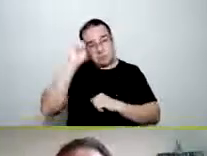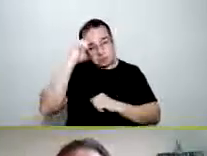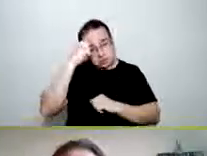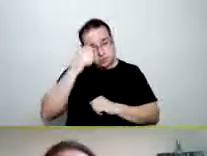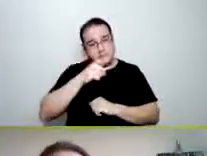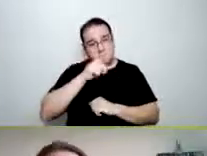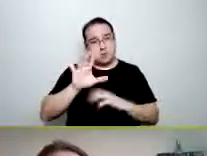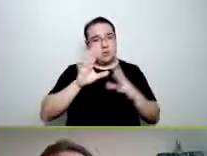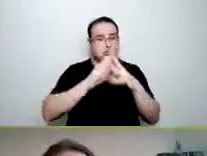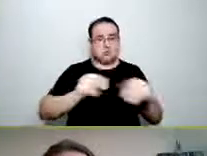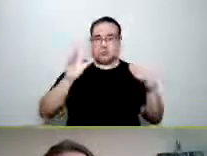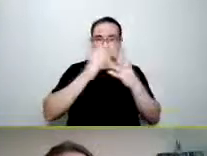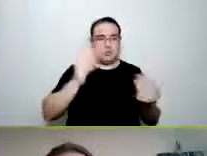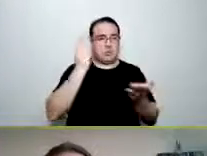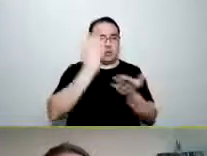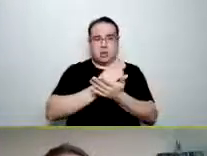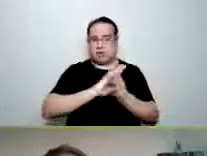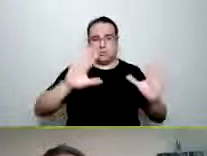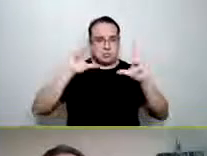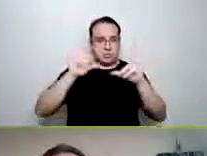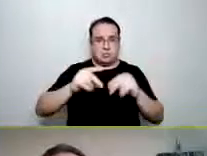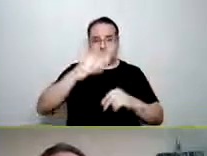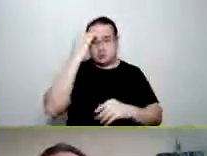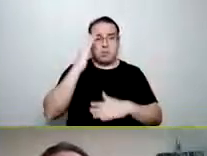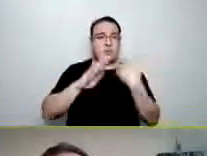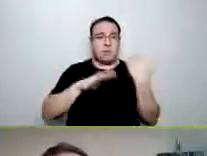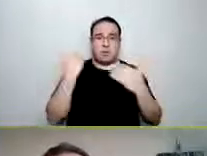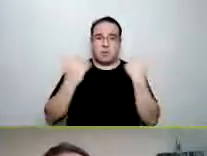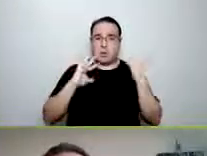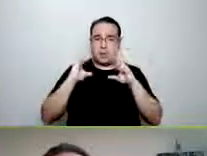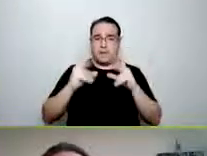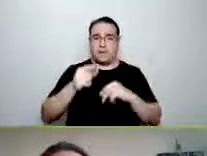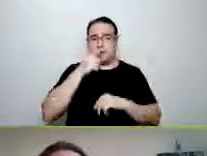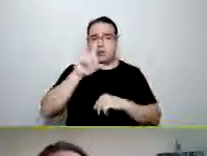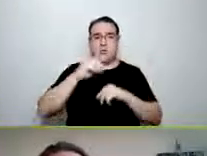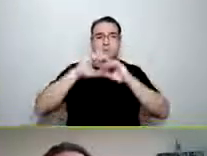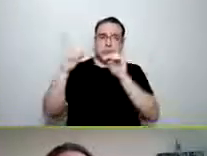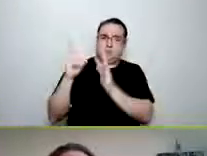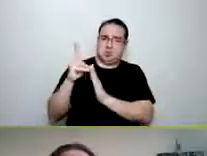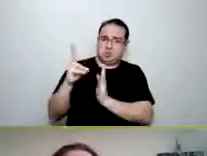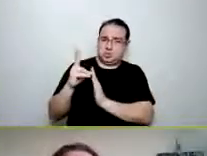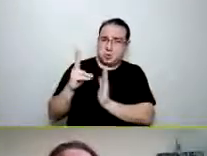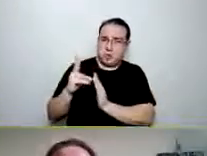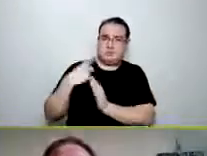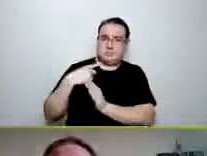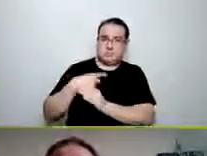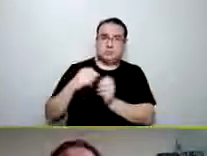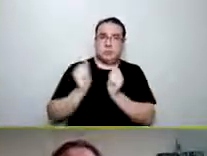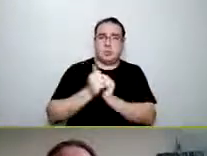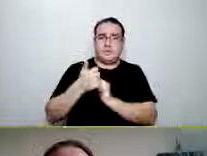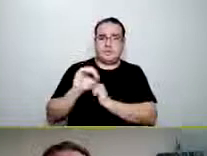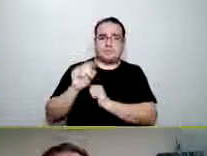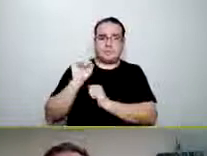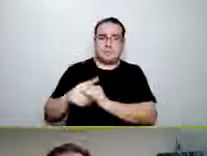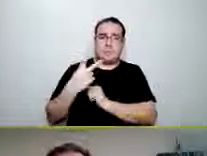que já foram exterminadas, que não tem mais falante nenhum. Então, todas as línguas indígenas, mesmo aquelas que têm 10.000,